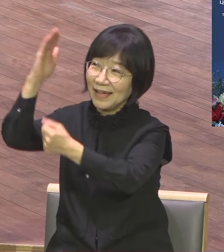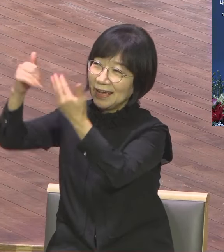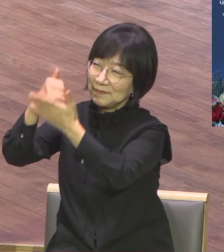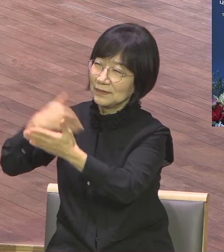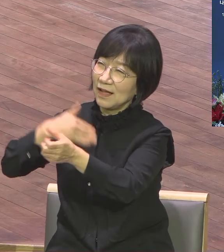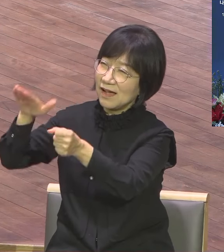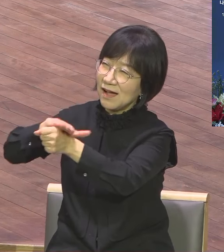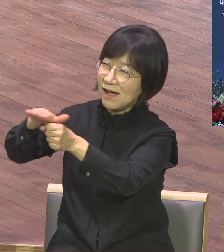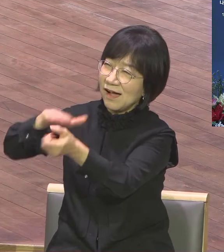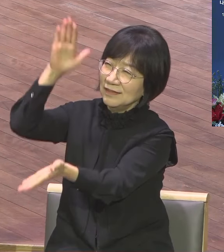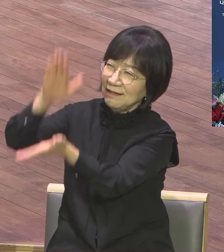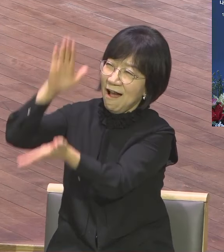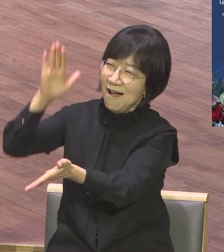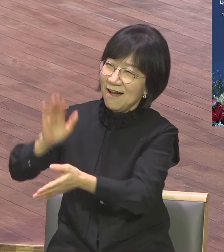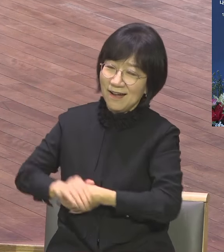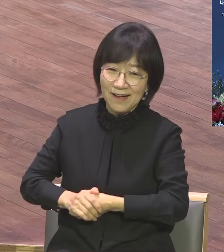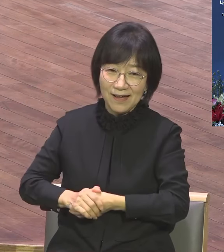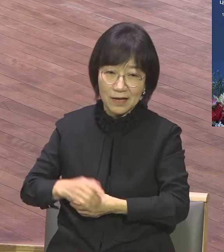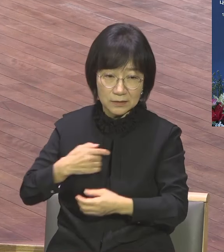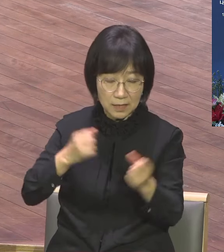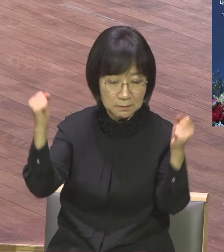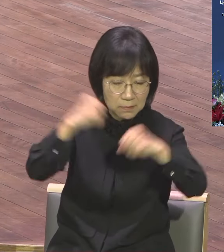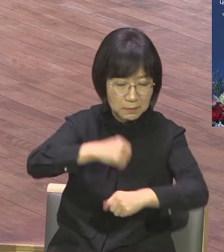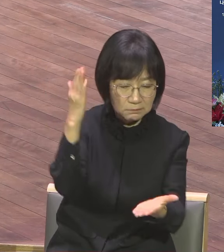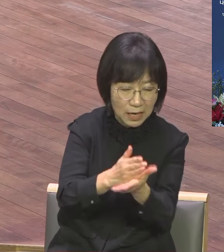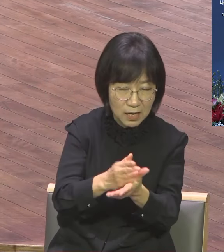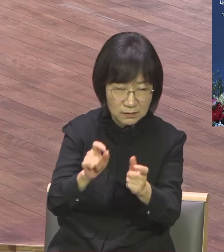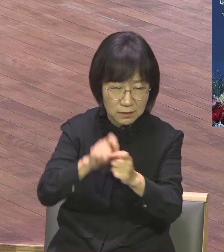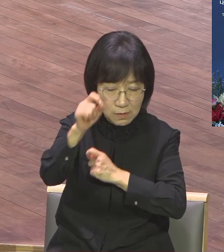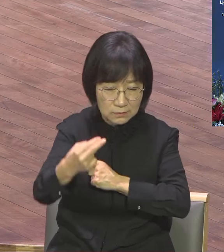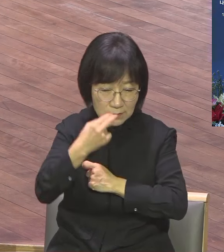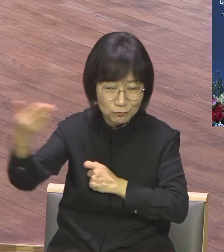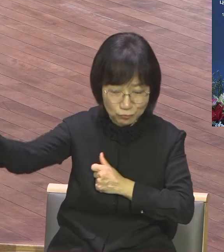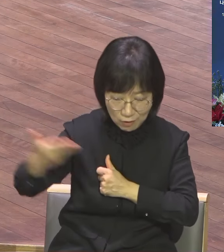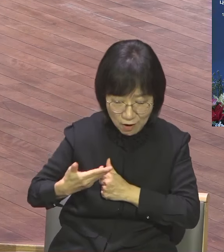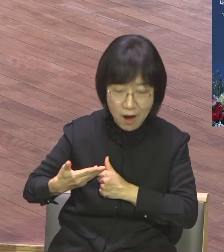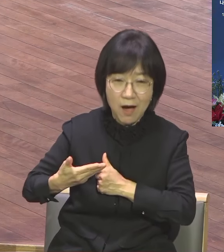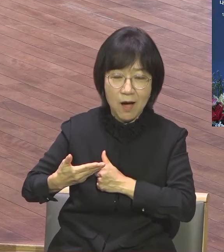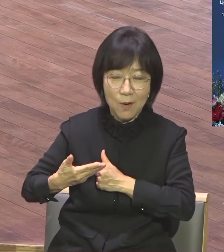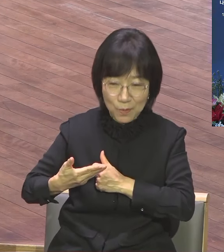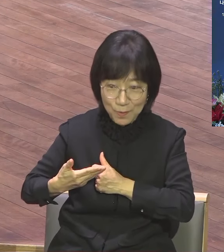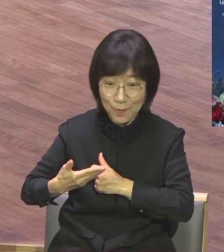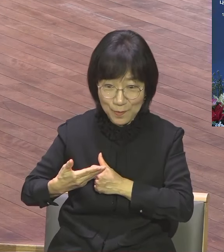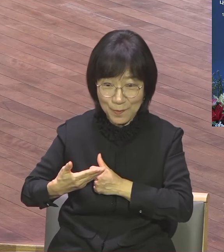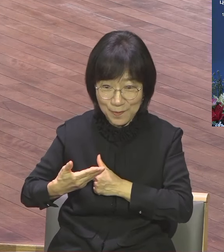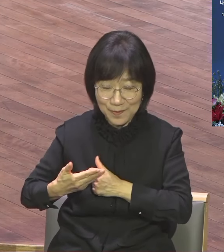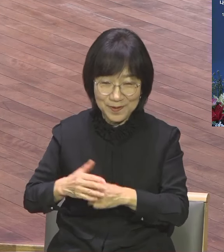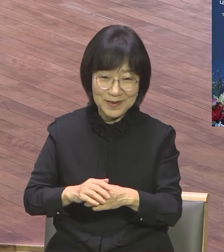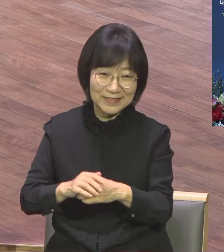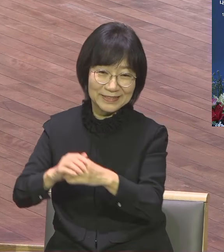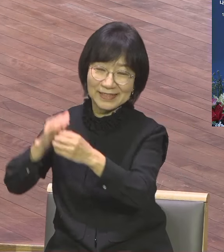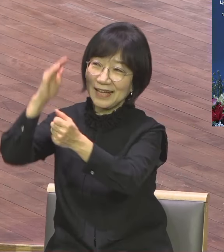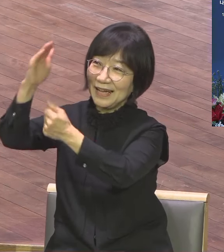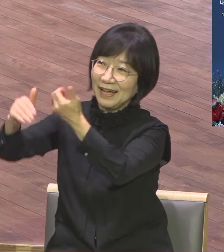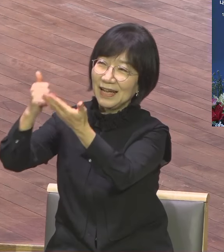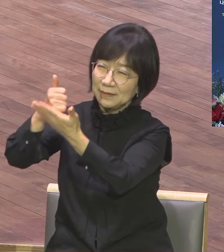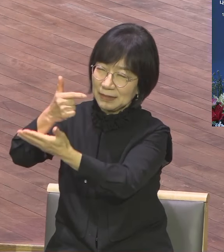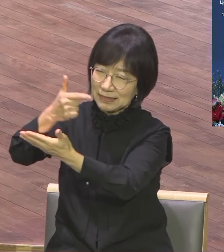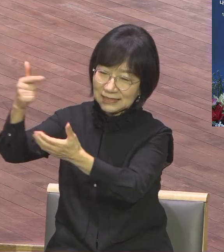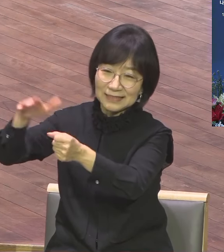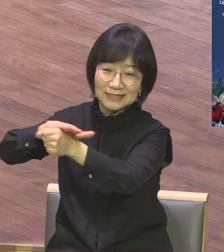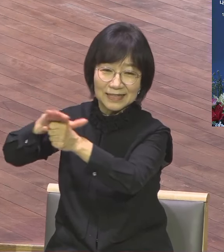사랑하셨어. 멸망하지 않고 영생 얻도록. 우리를 향하신 하나님의 최고 사랑의 표현이